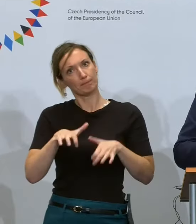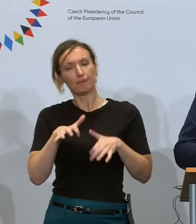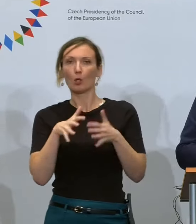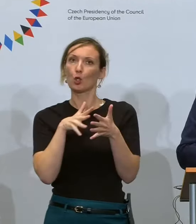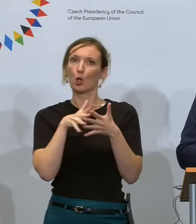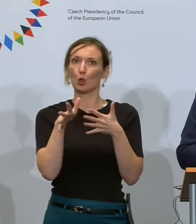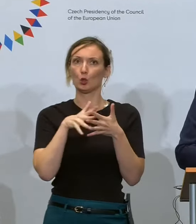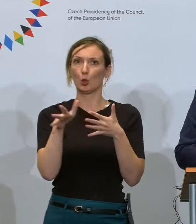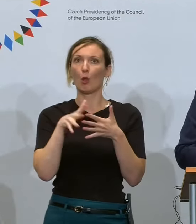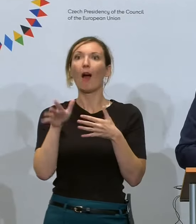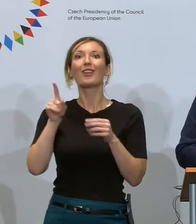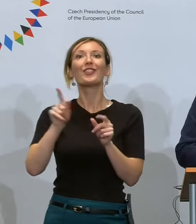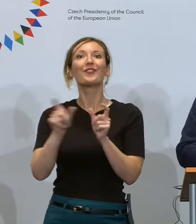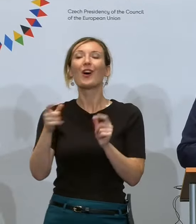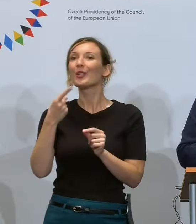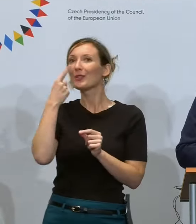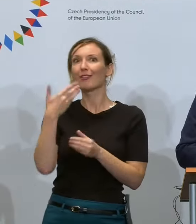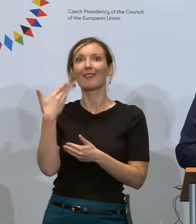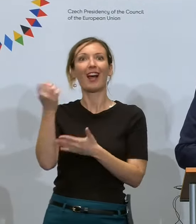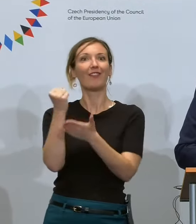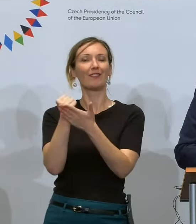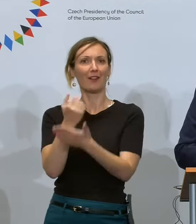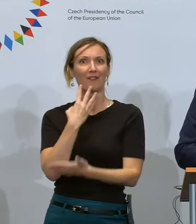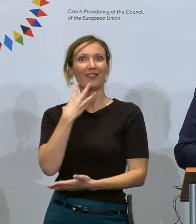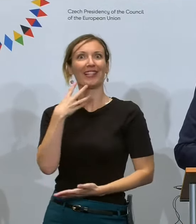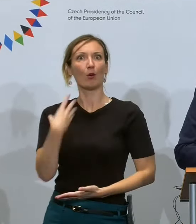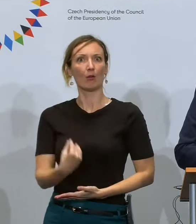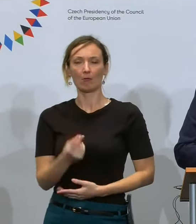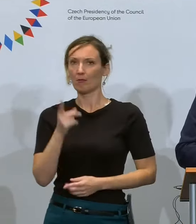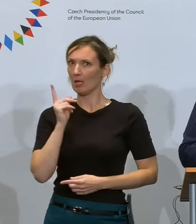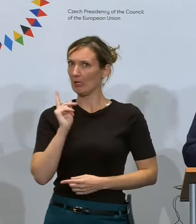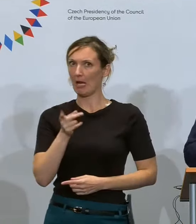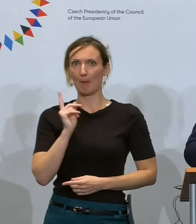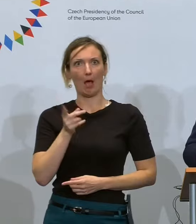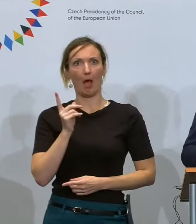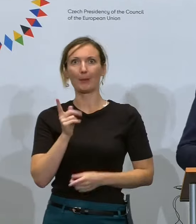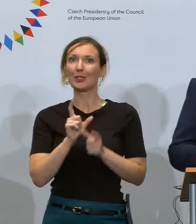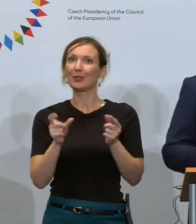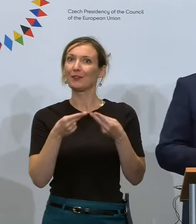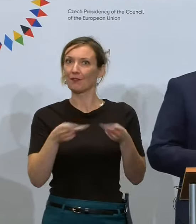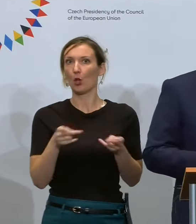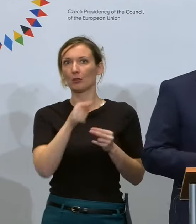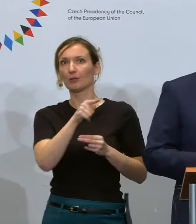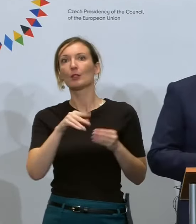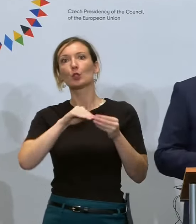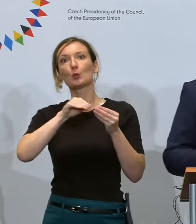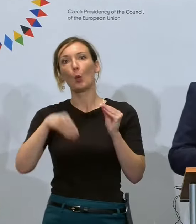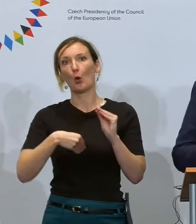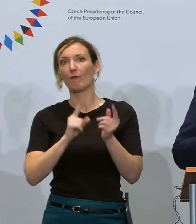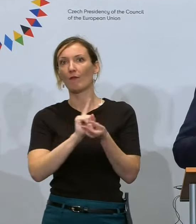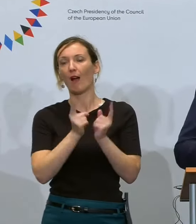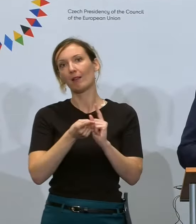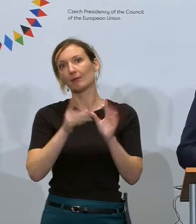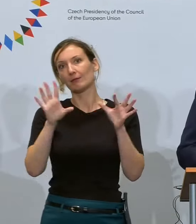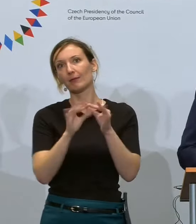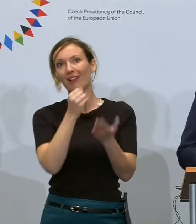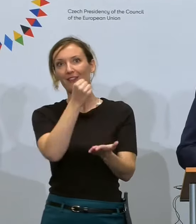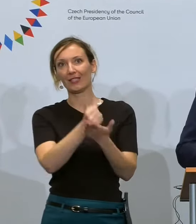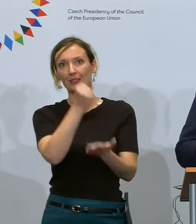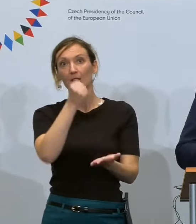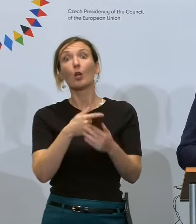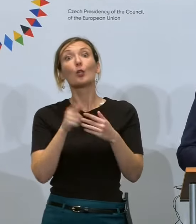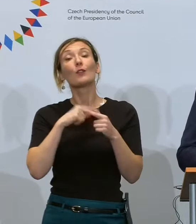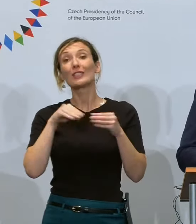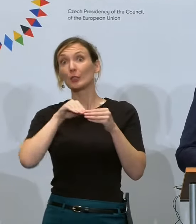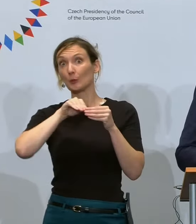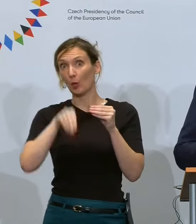Rusové přijdou o ty výhody, které plynuly z této facilitační smlouvy. A já bych chtěl říct, že ta facilitační smlouva má určité politické předpoklady